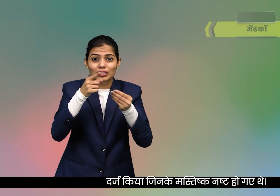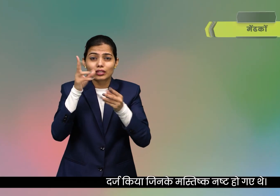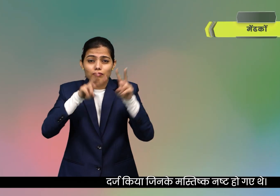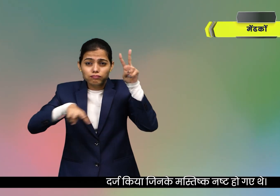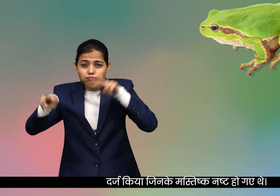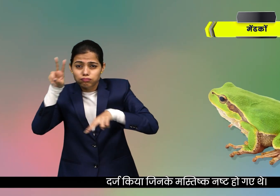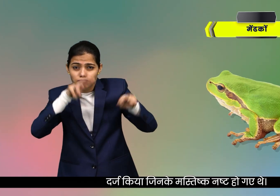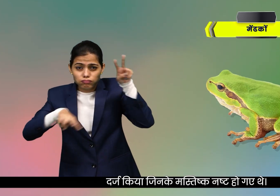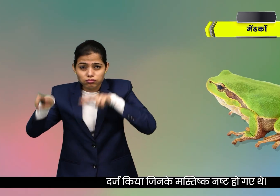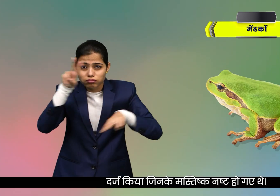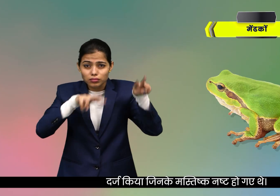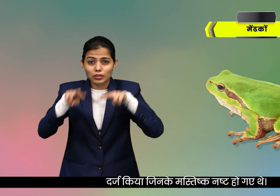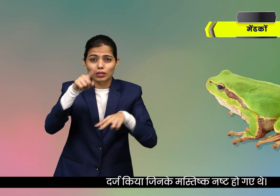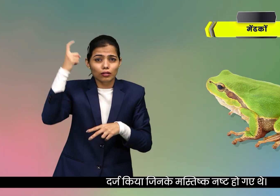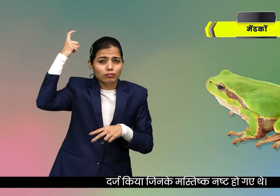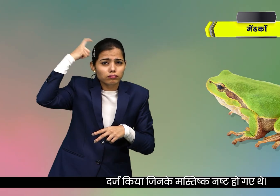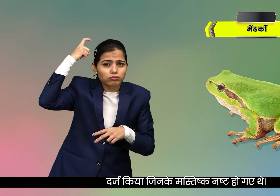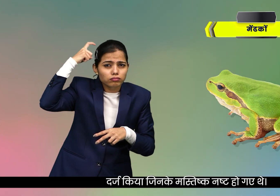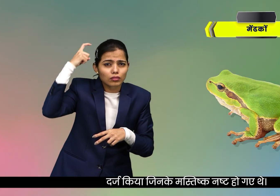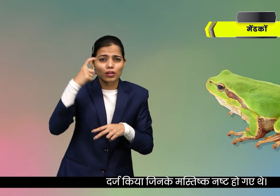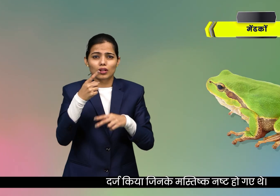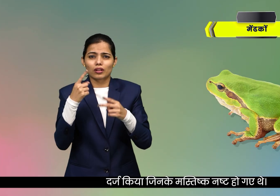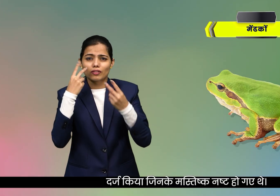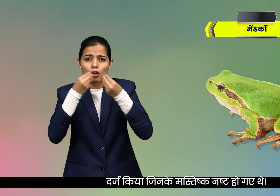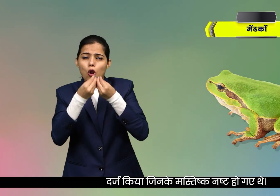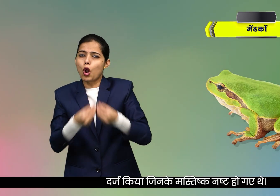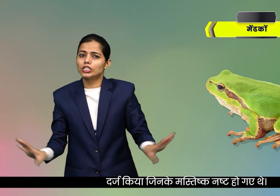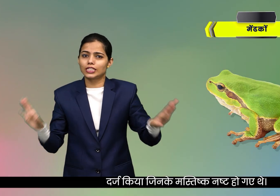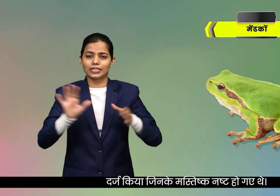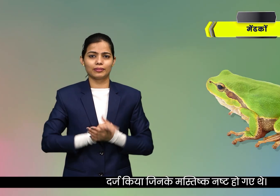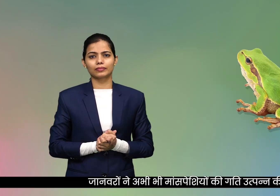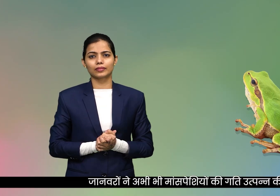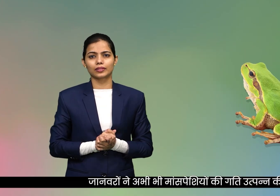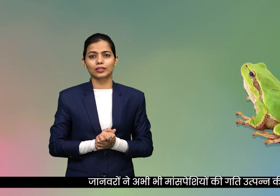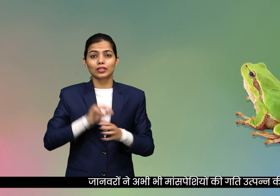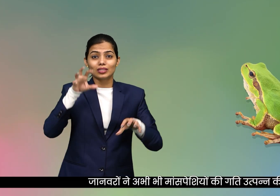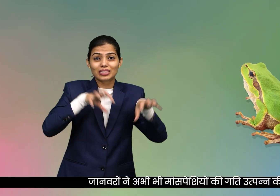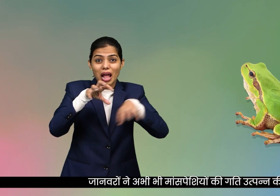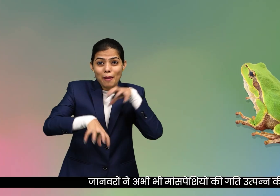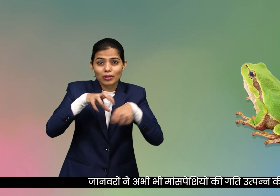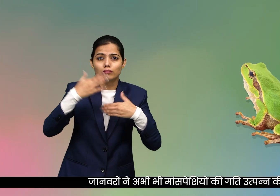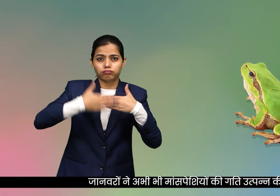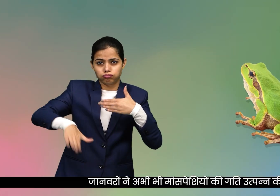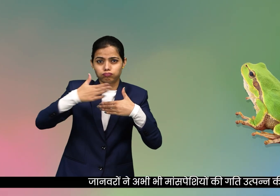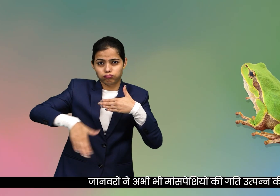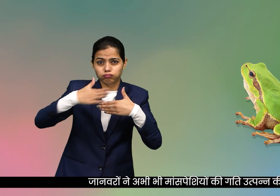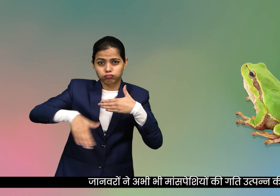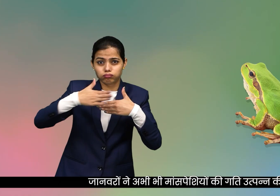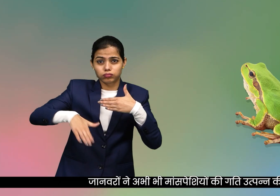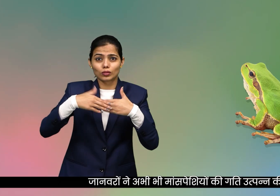दर्ज किया जिनके मस्तिष्क नष्ट हो गए थे। जानवरों ने अभी